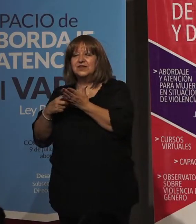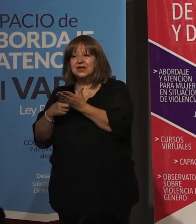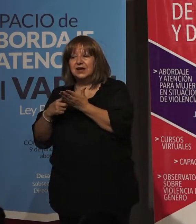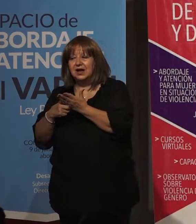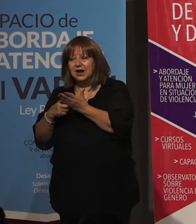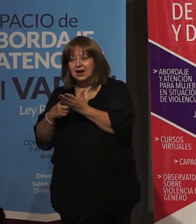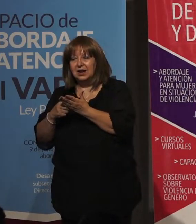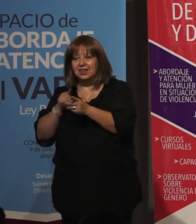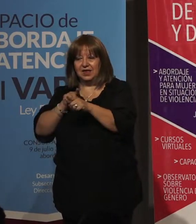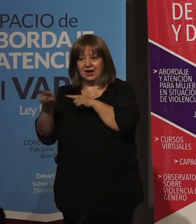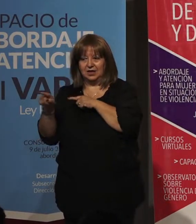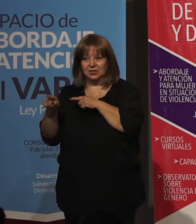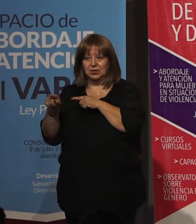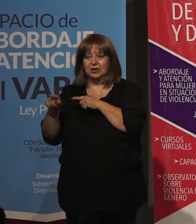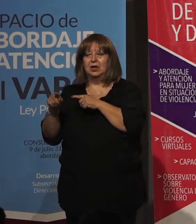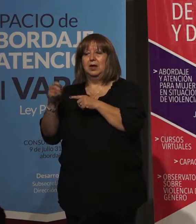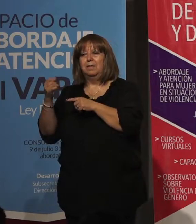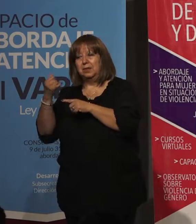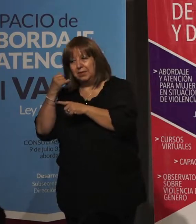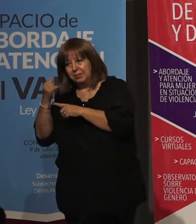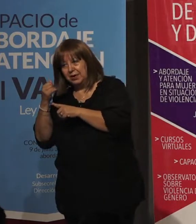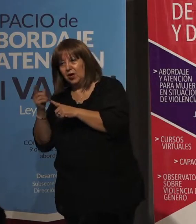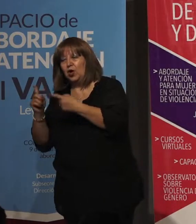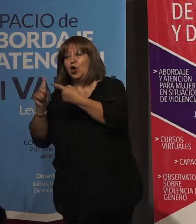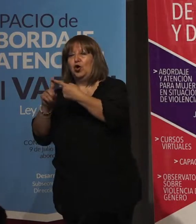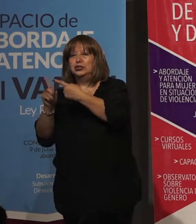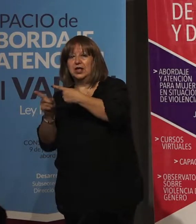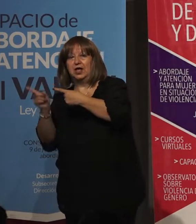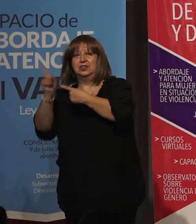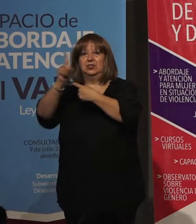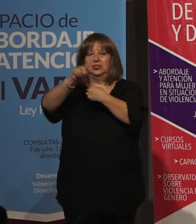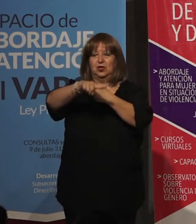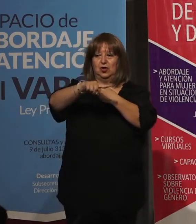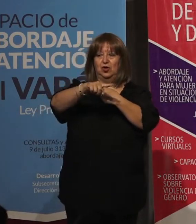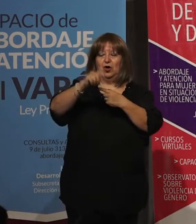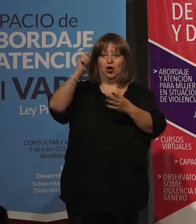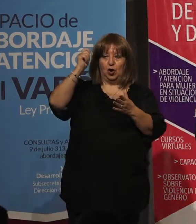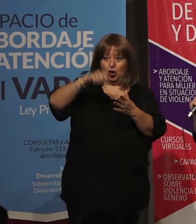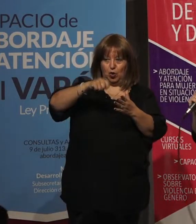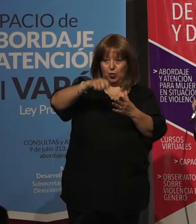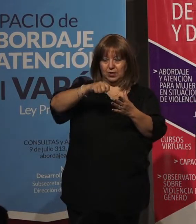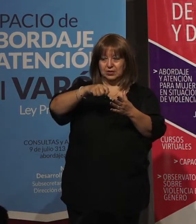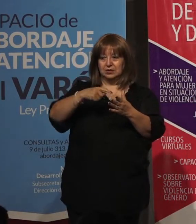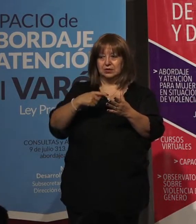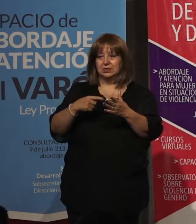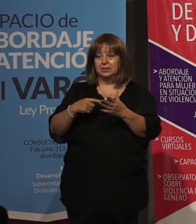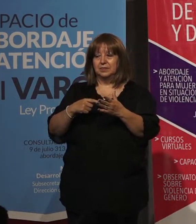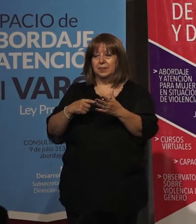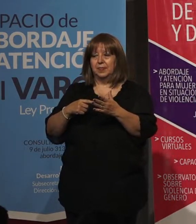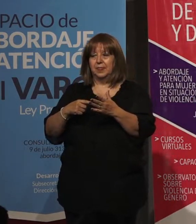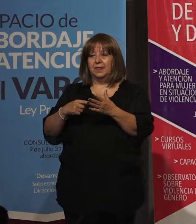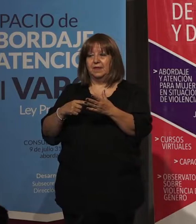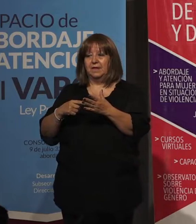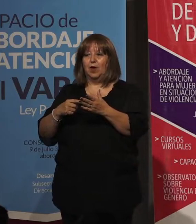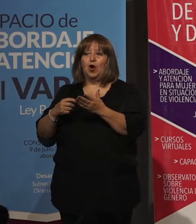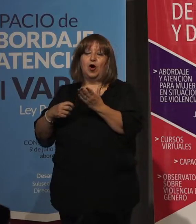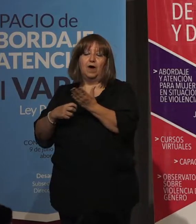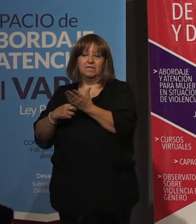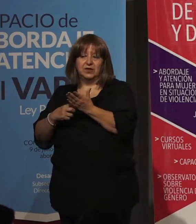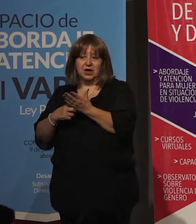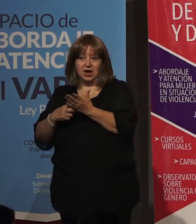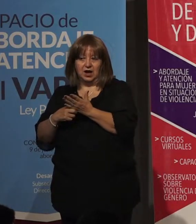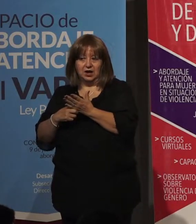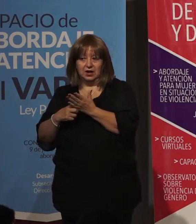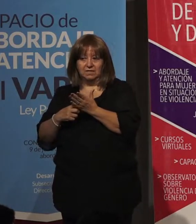el Ministerio Público Fiscal? Que es el que primero toma contacto con, digamos... Con ¿por qué no lo ordena el ayudante fiscal? Con autorización